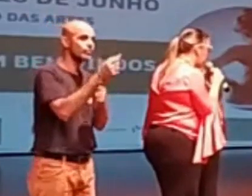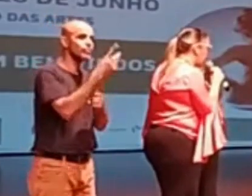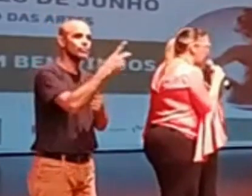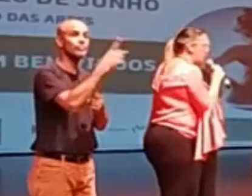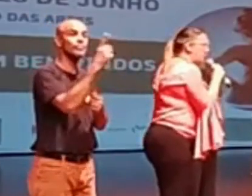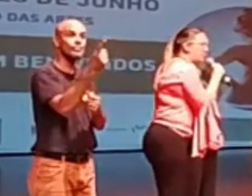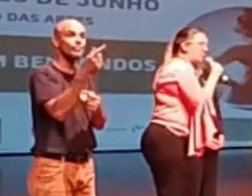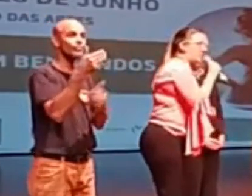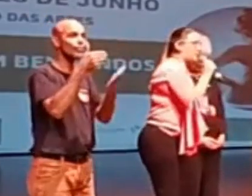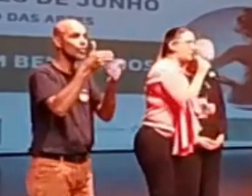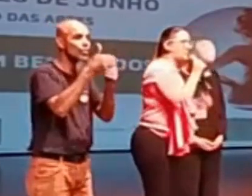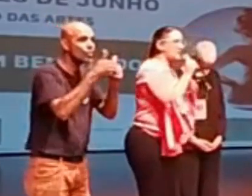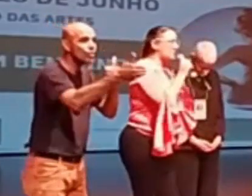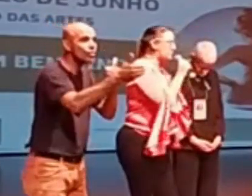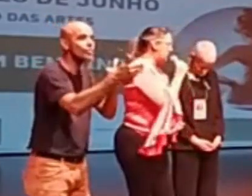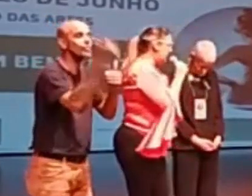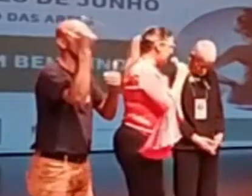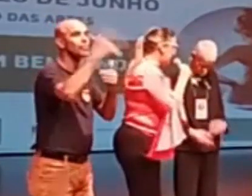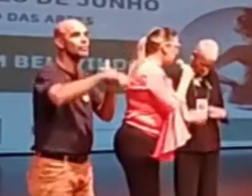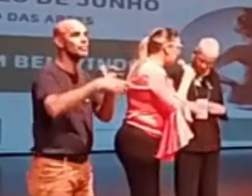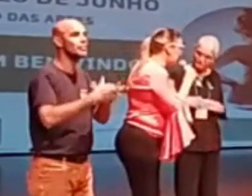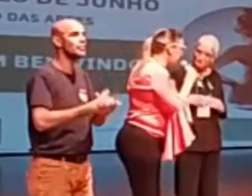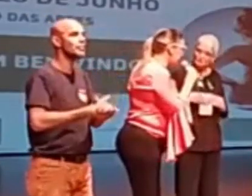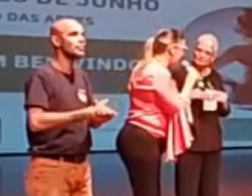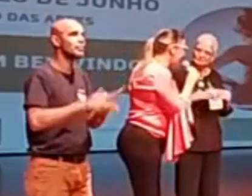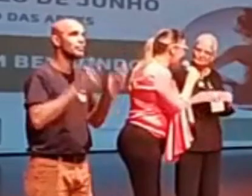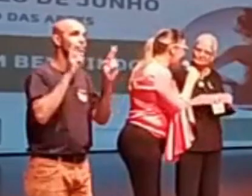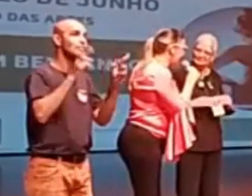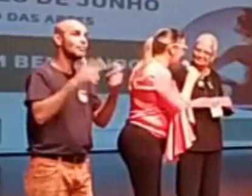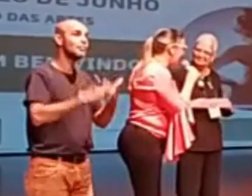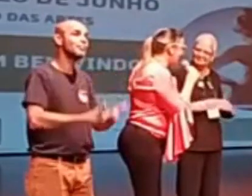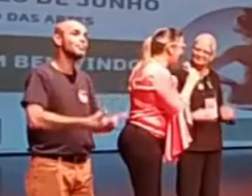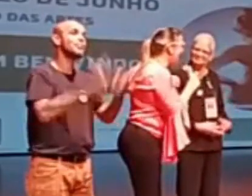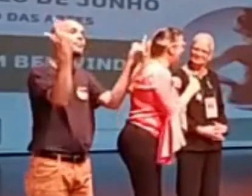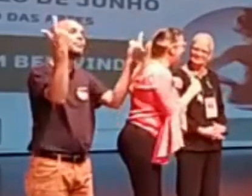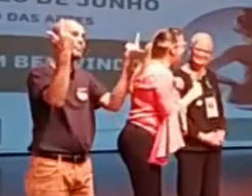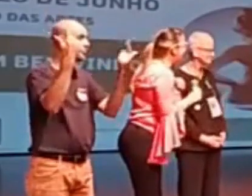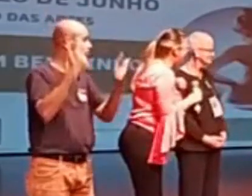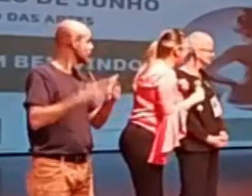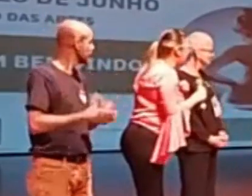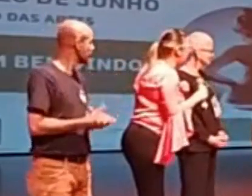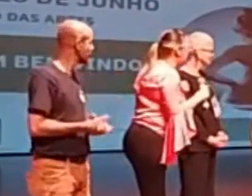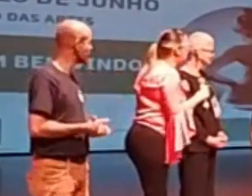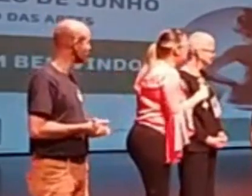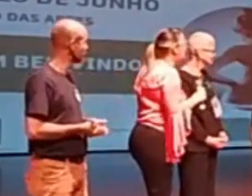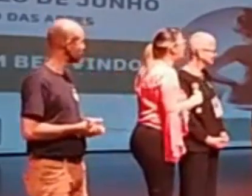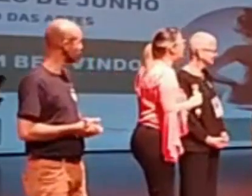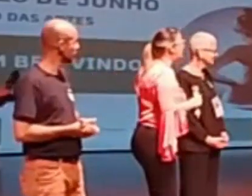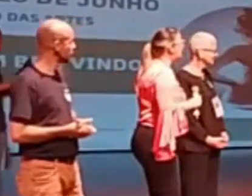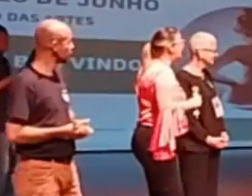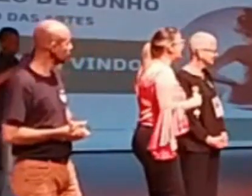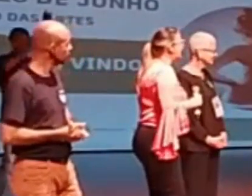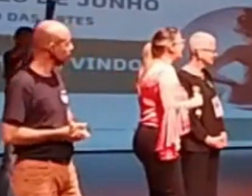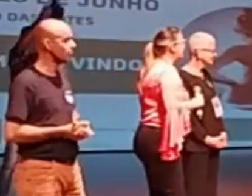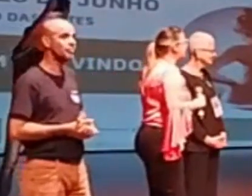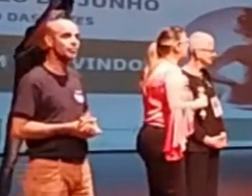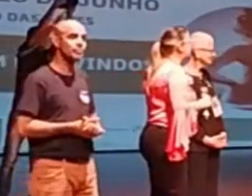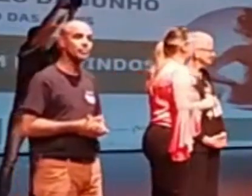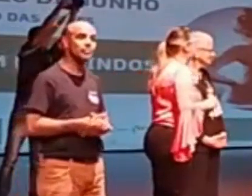né? Talvez eu tenha dado sorte, né, naquele dia. Né?